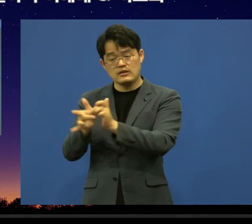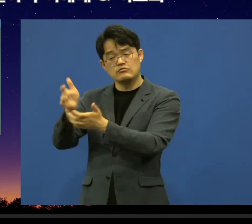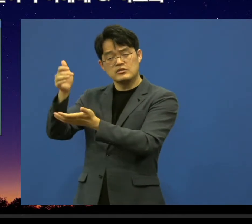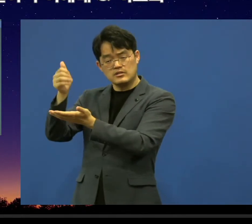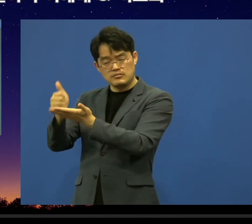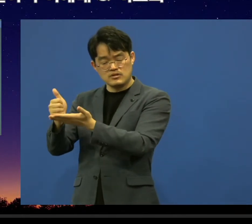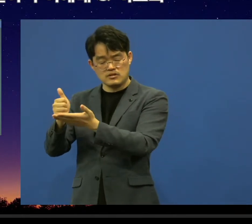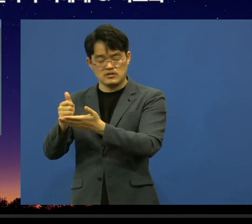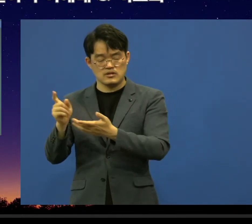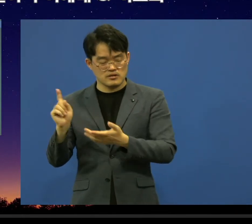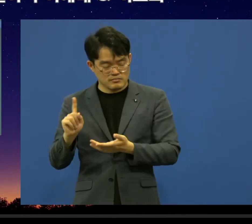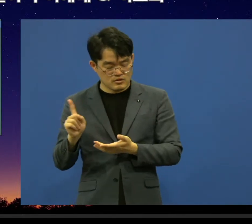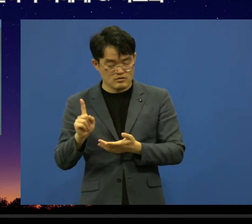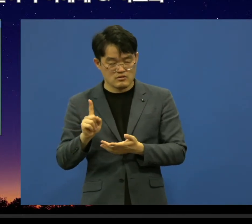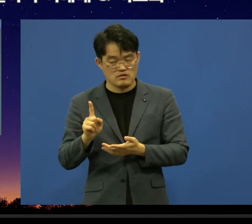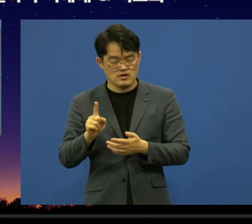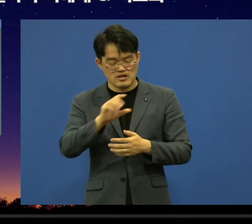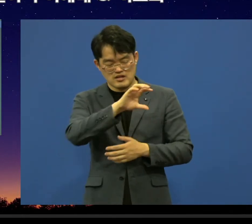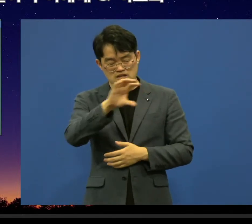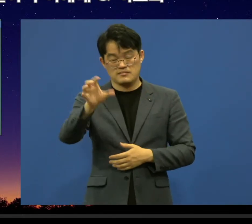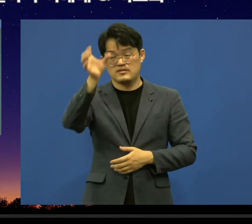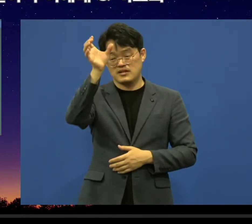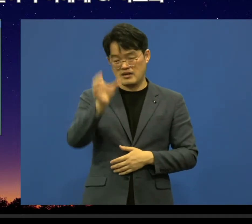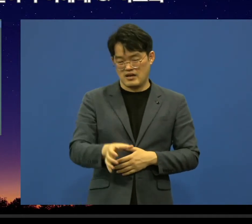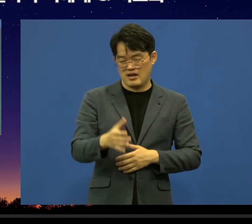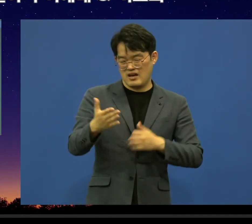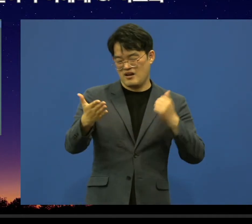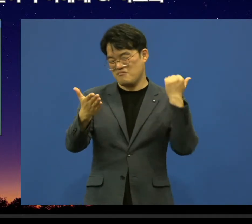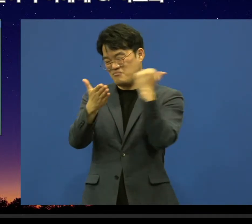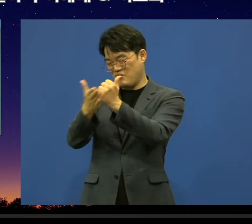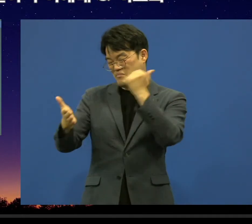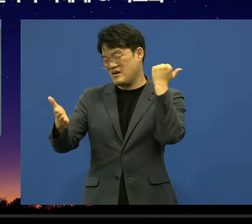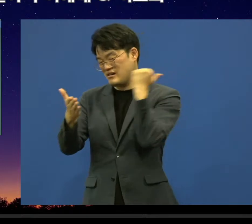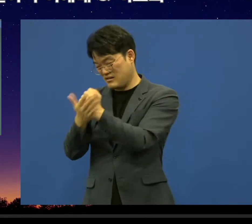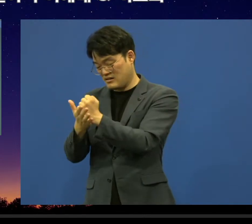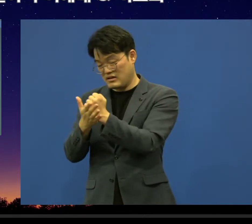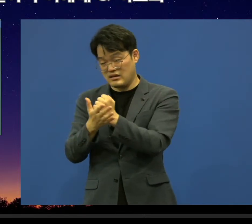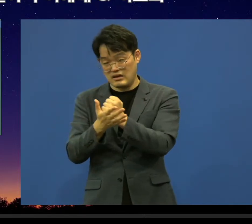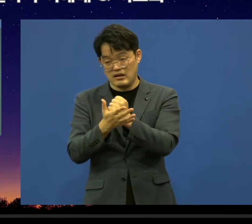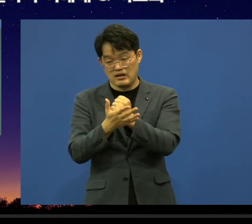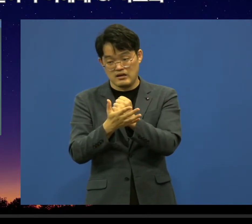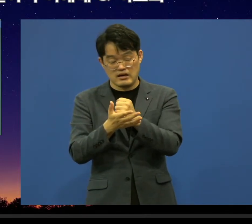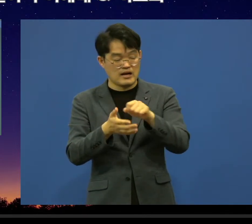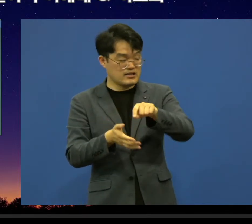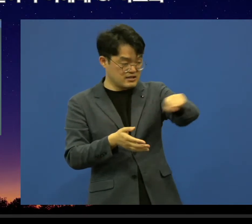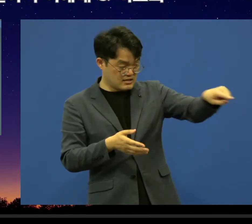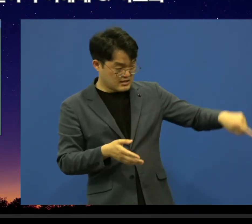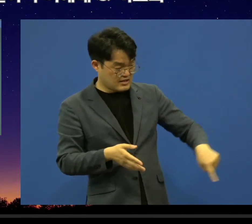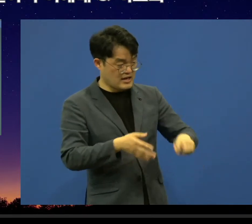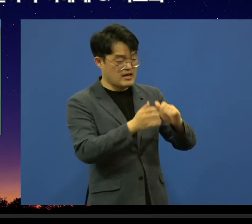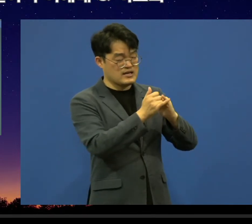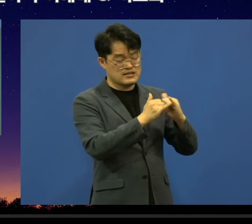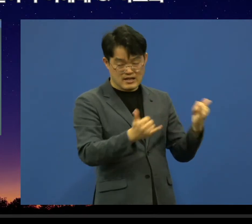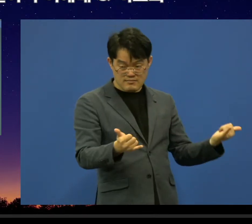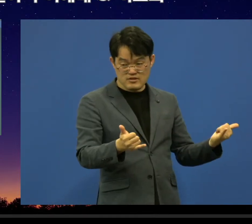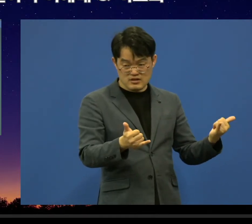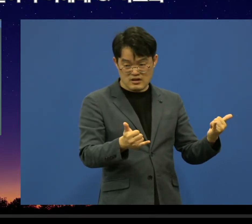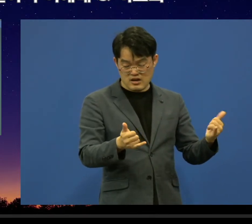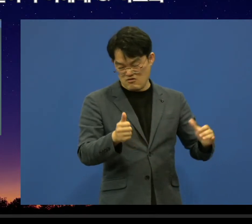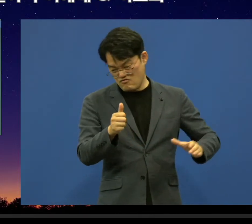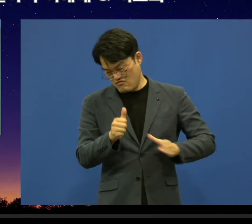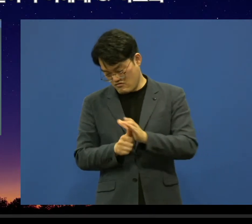책임을 지셨습니다. 십자가에 달리기까지 분노하셨어요. 분노에 대한